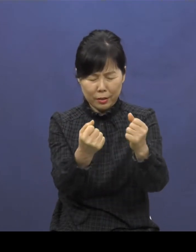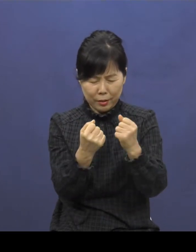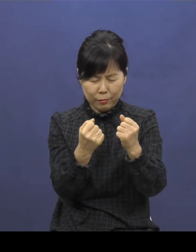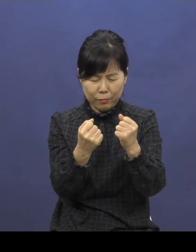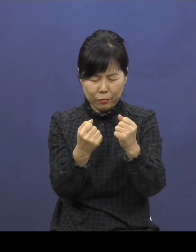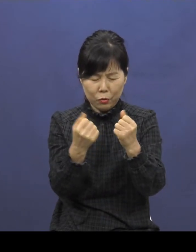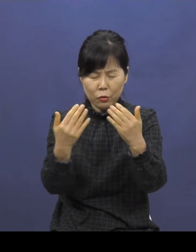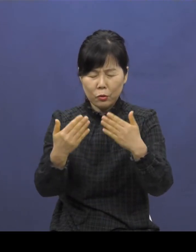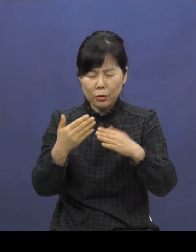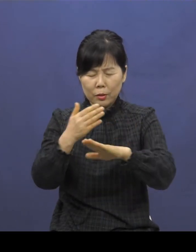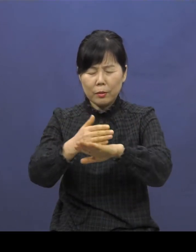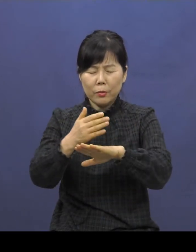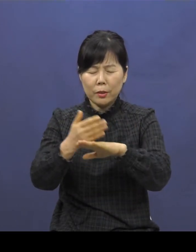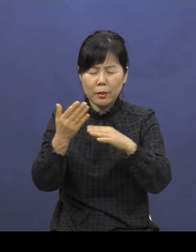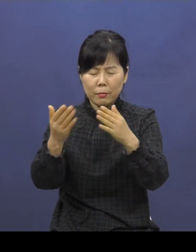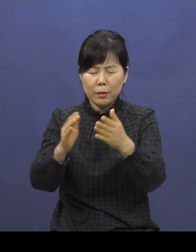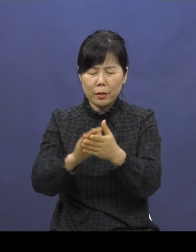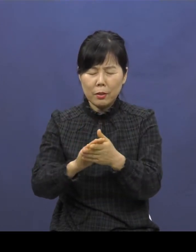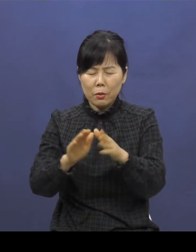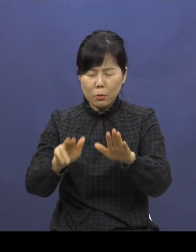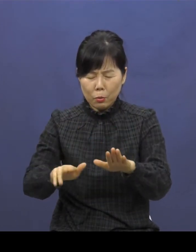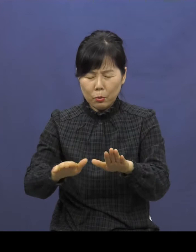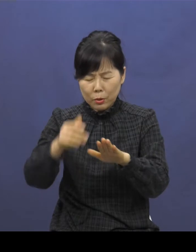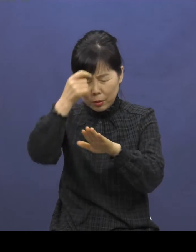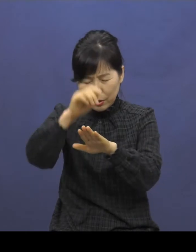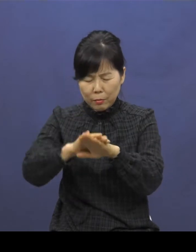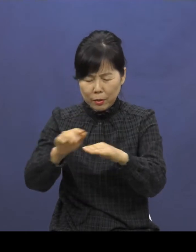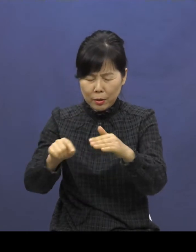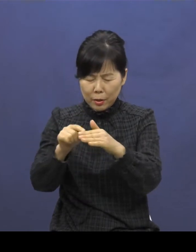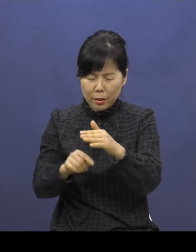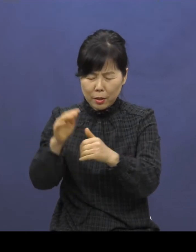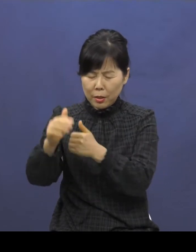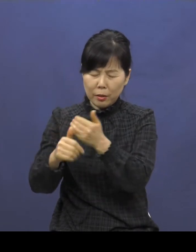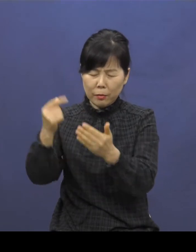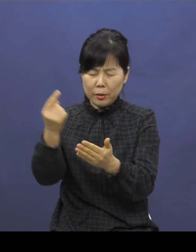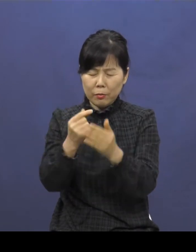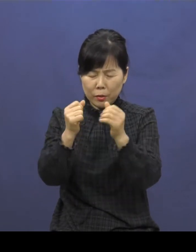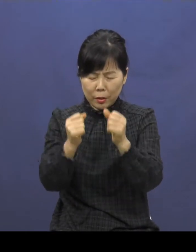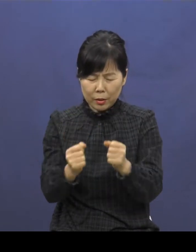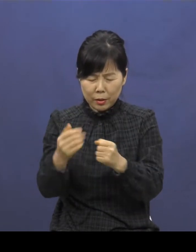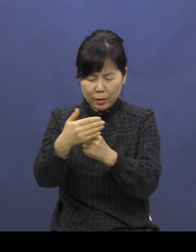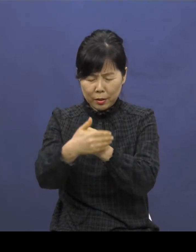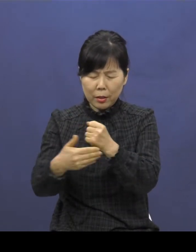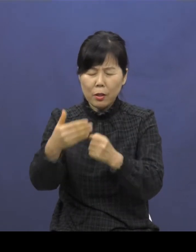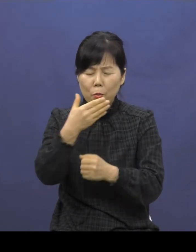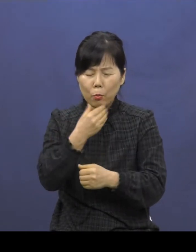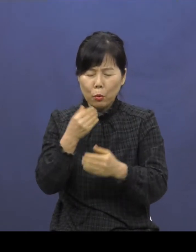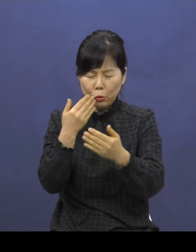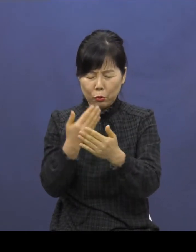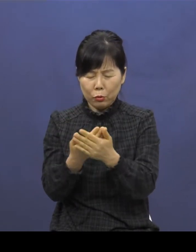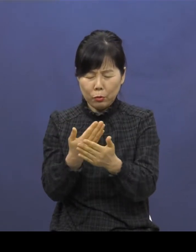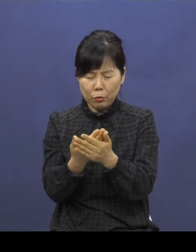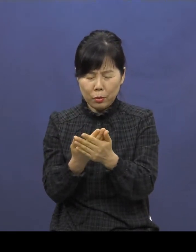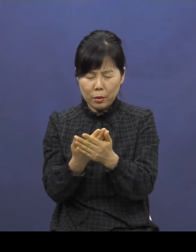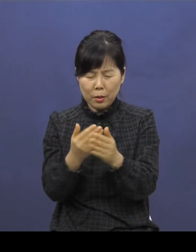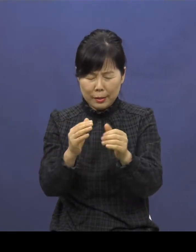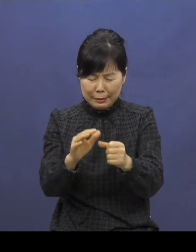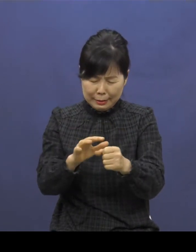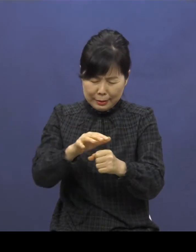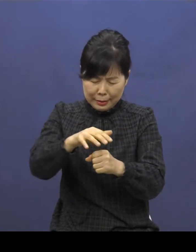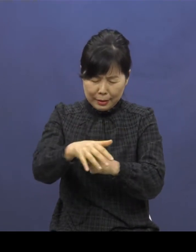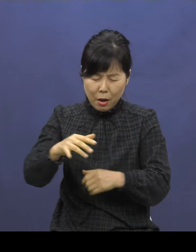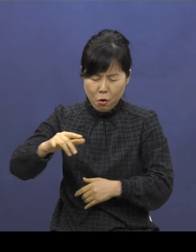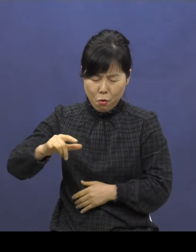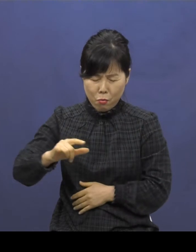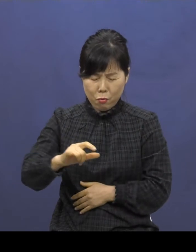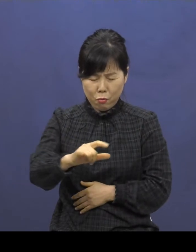주셔서 감사합니다. 오늘 예배 가운데 하나님께서 임재하시어 넘치는 은혜의 복을 내려 주시옵소서. 지금 전 세계가